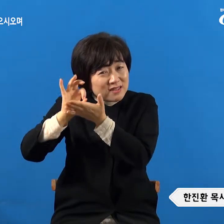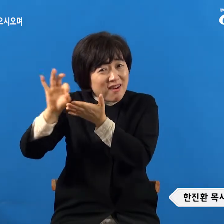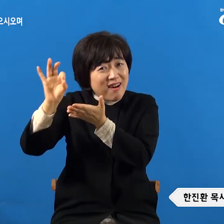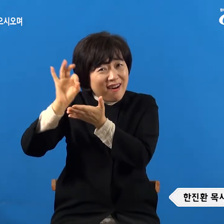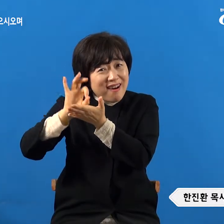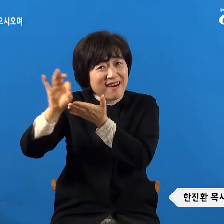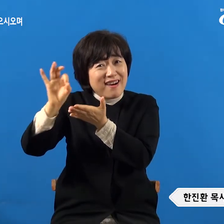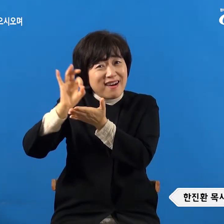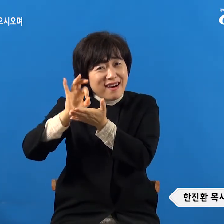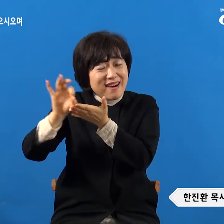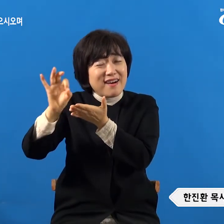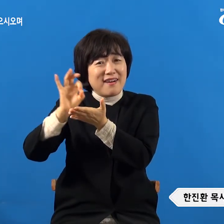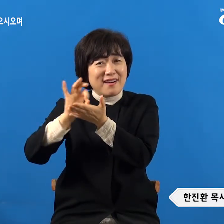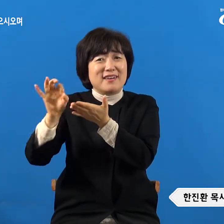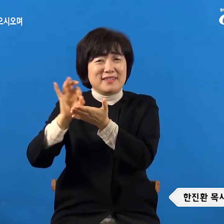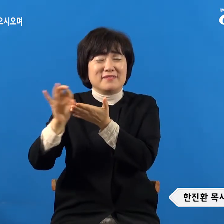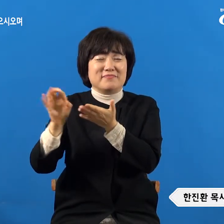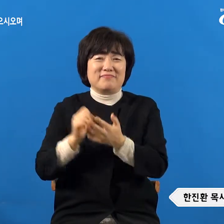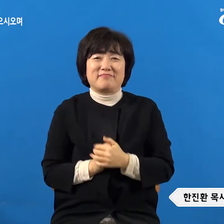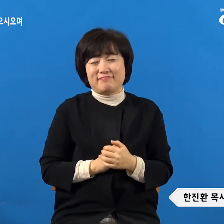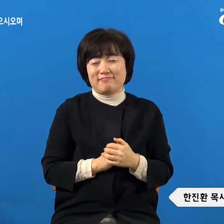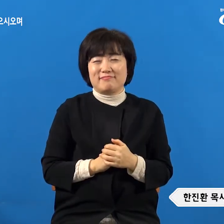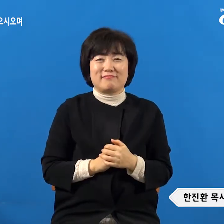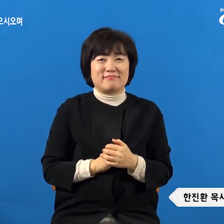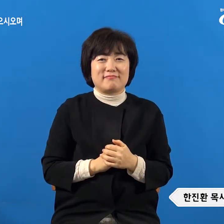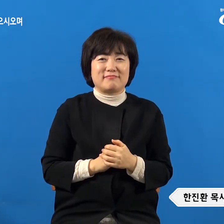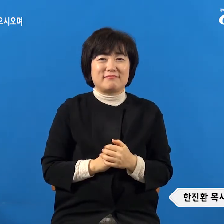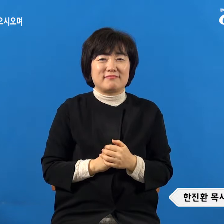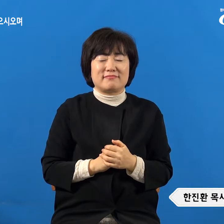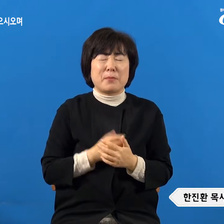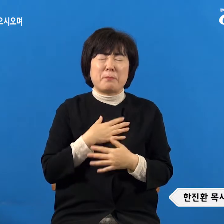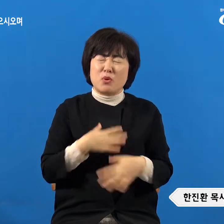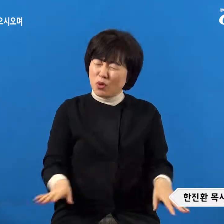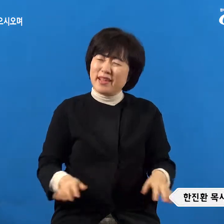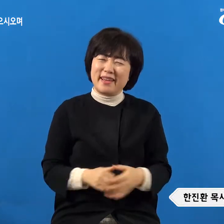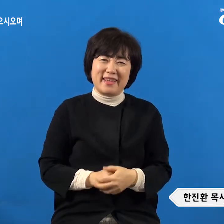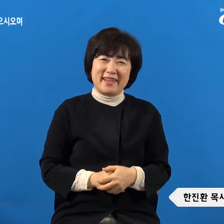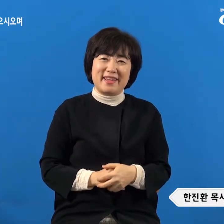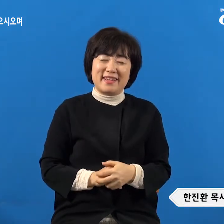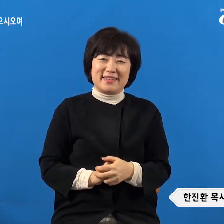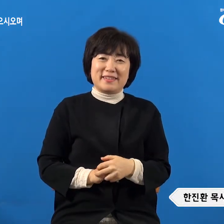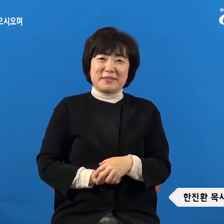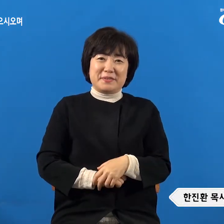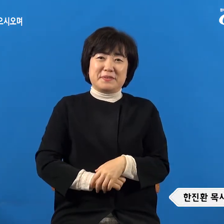늘 그것을 살피면서 살아야 됩니다. 피곤하지요.